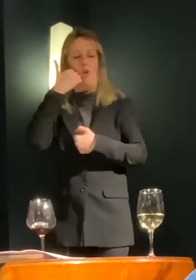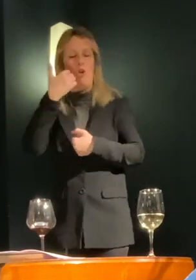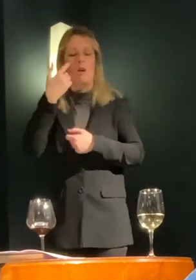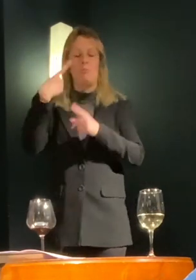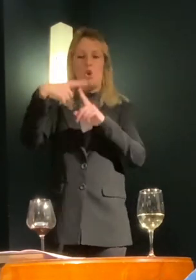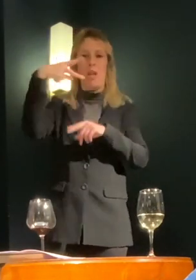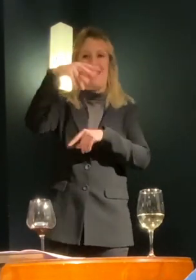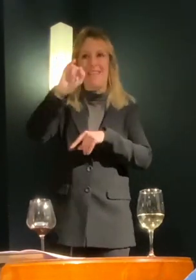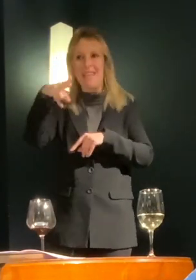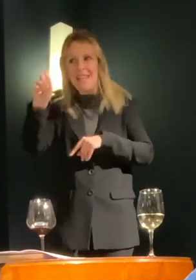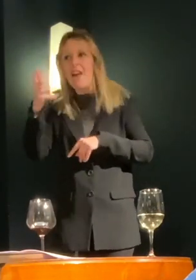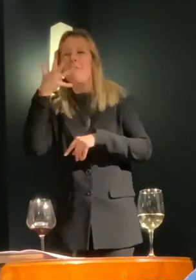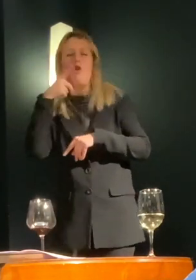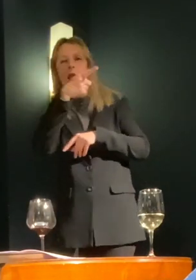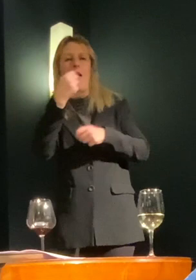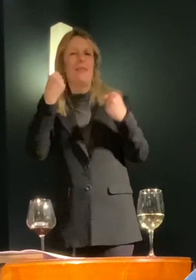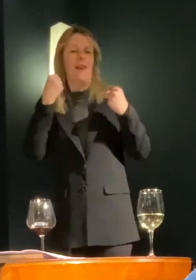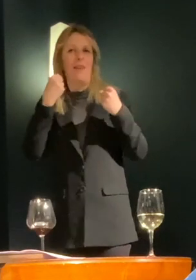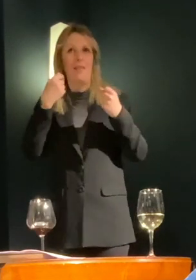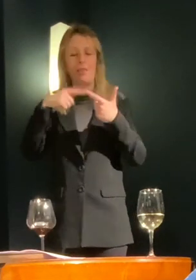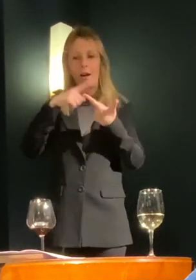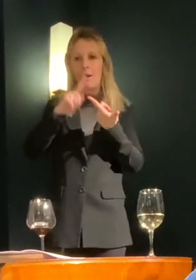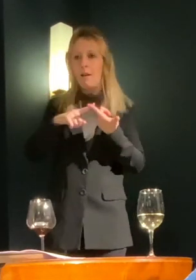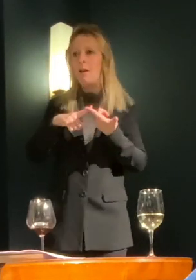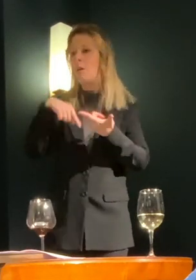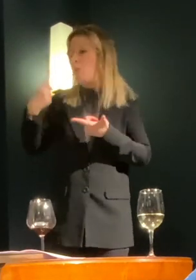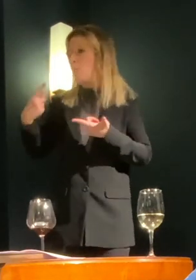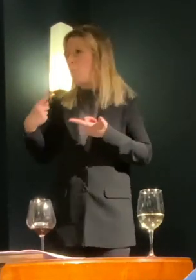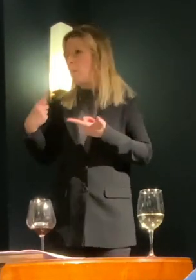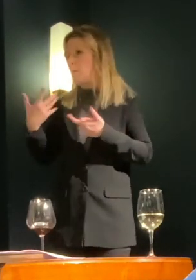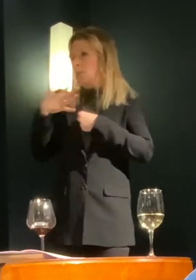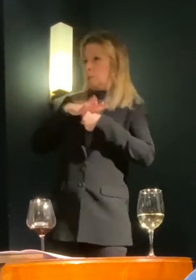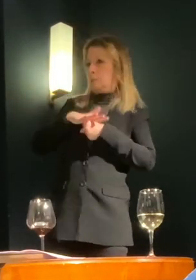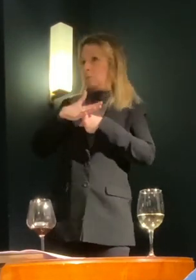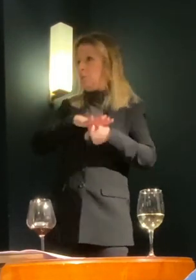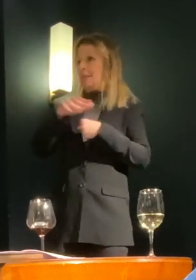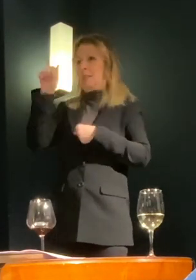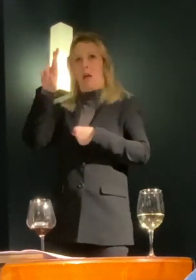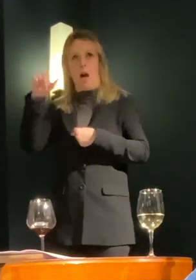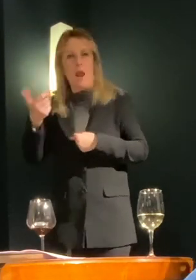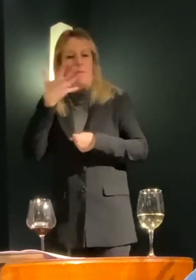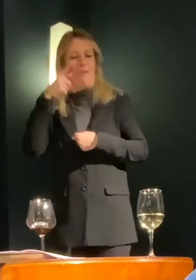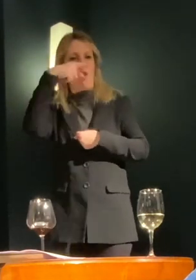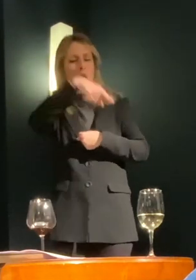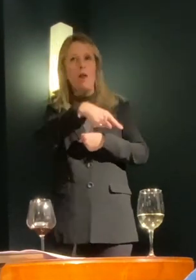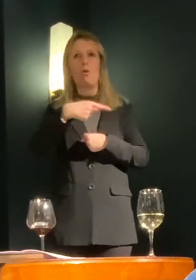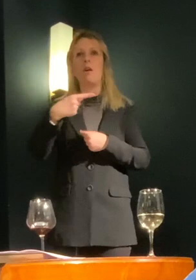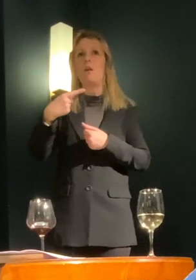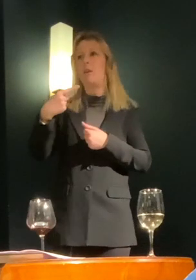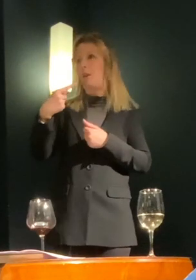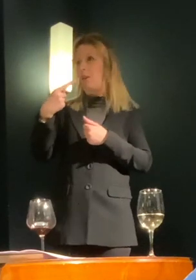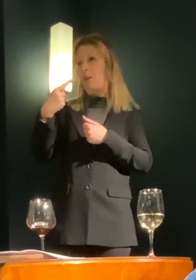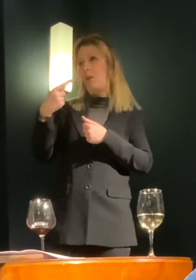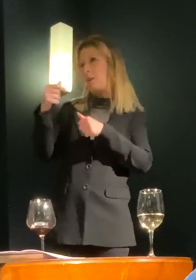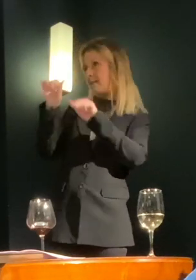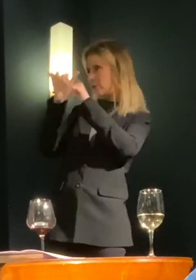vuole atleta, però poi pian piano ha le pressioni di Sara che vuole che lui sia come lei lo vuole per